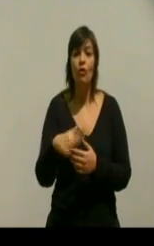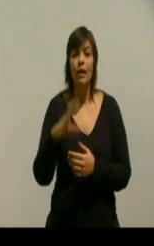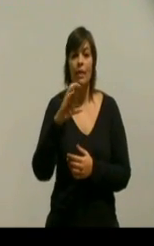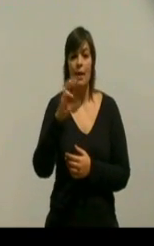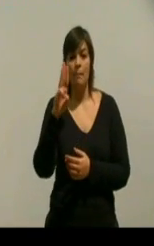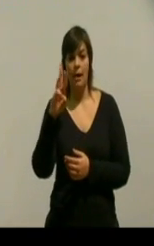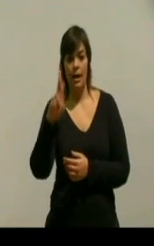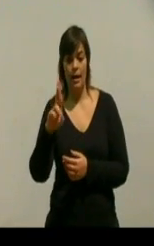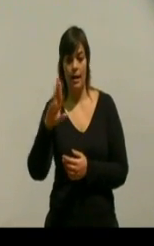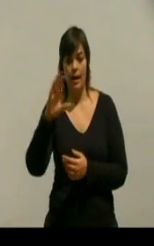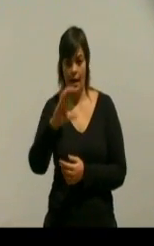de Cáceres.